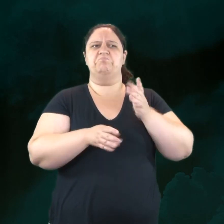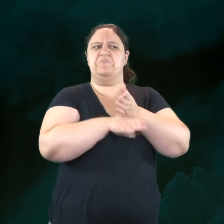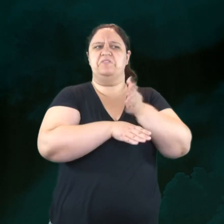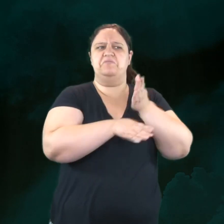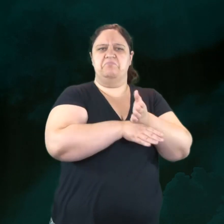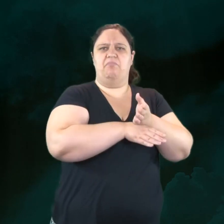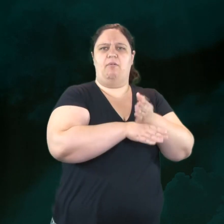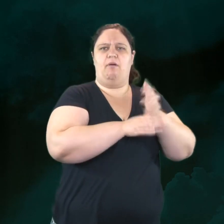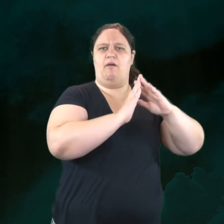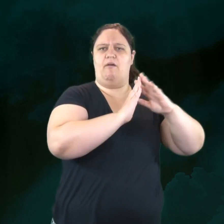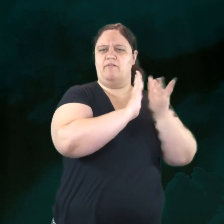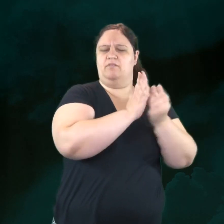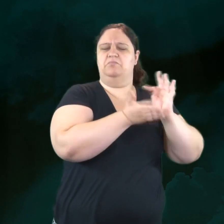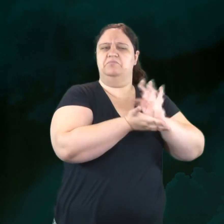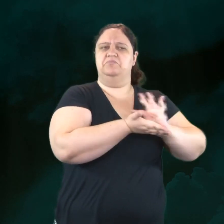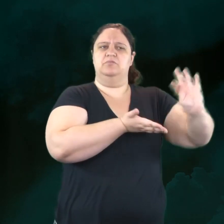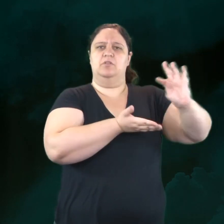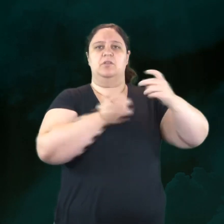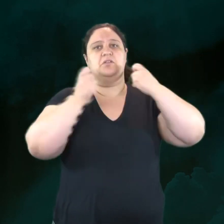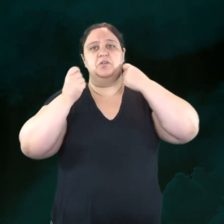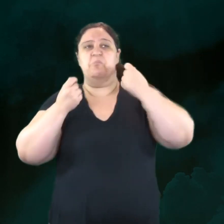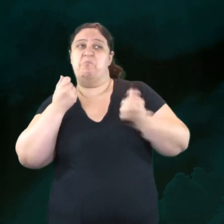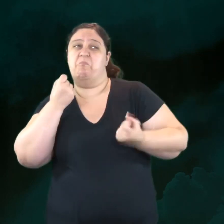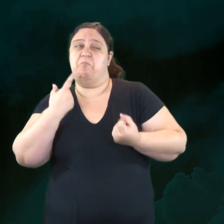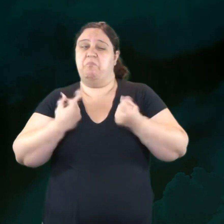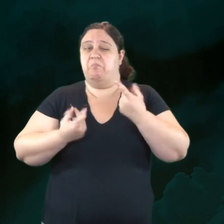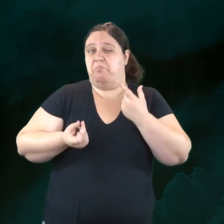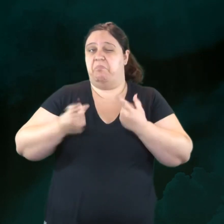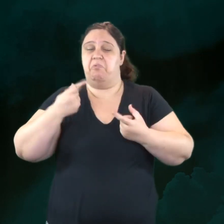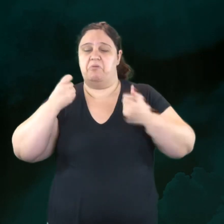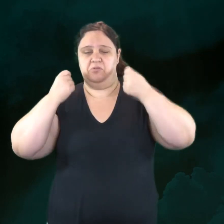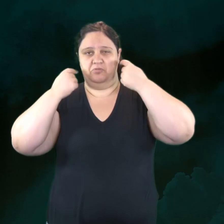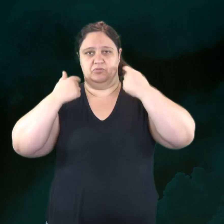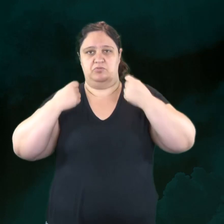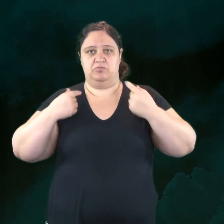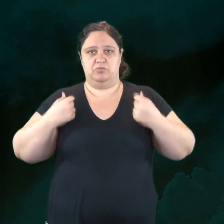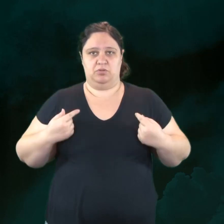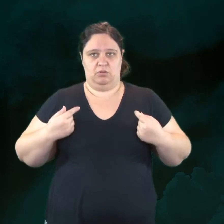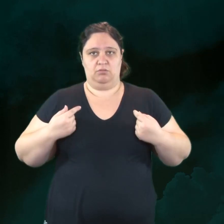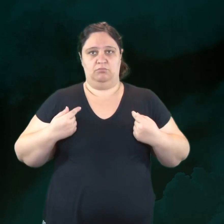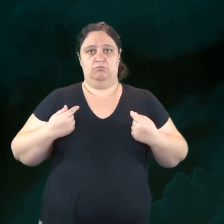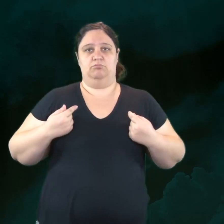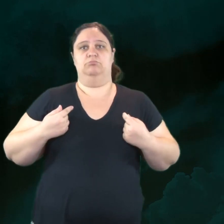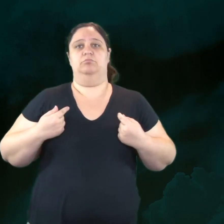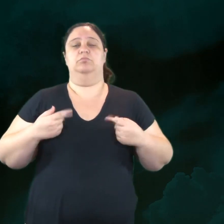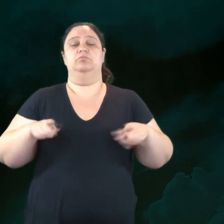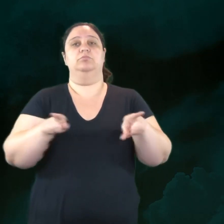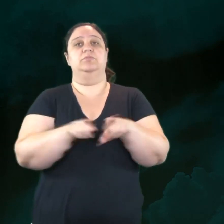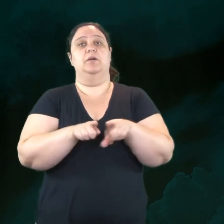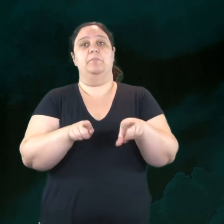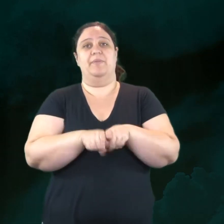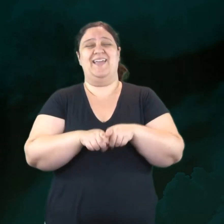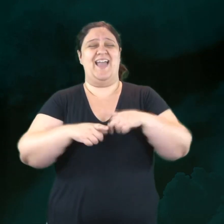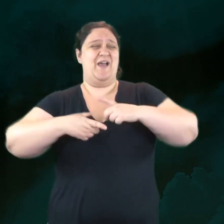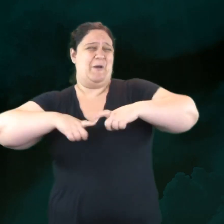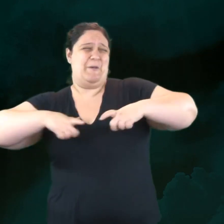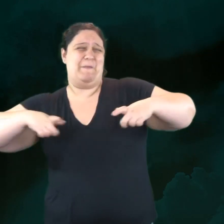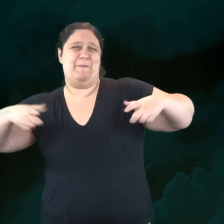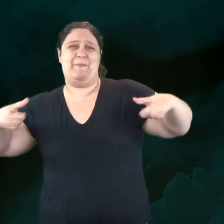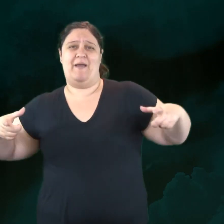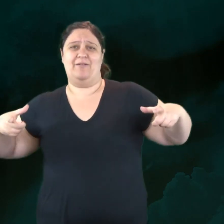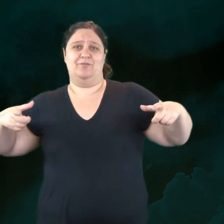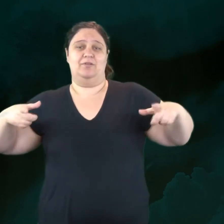isso, Alguns poucos judeus, e que se uniram a Paulo, e uma multidão